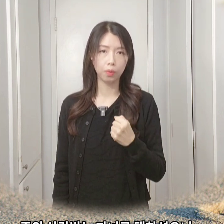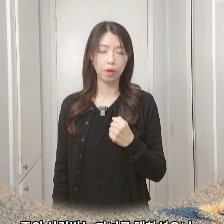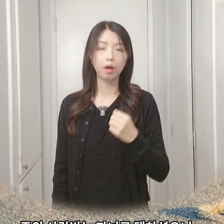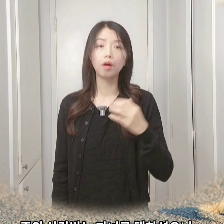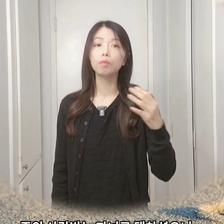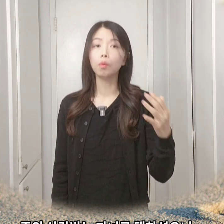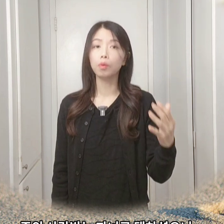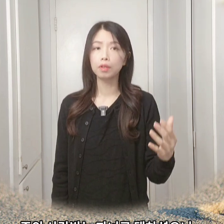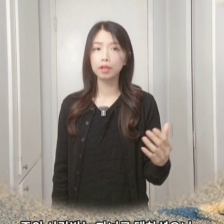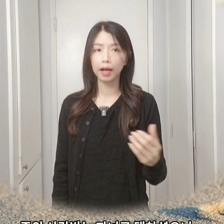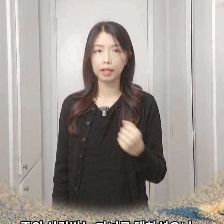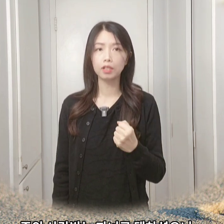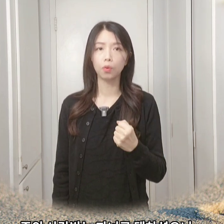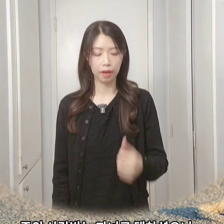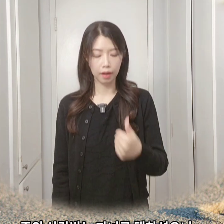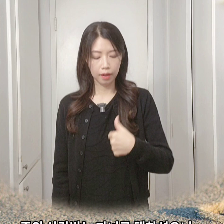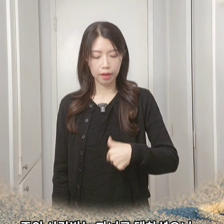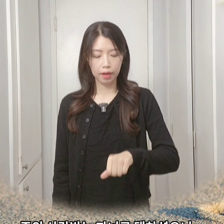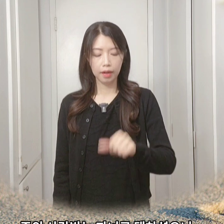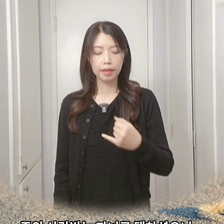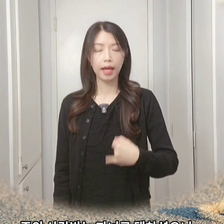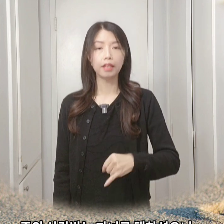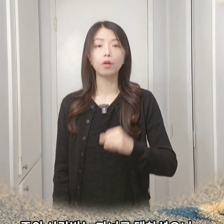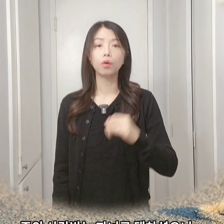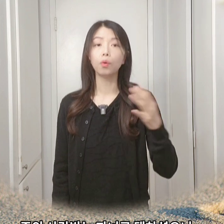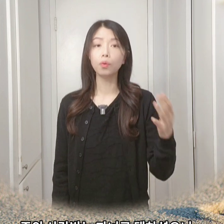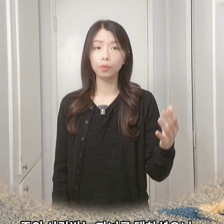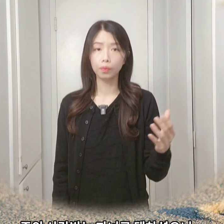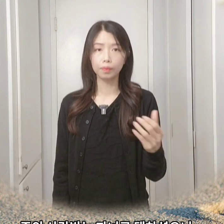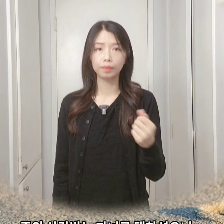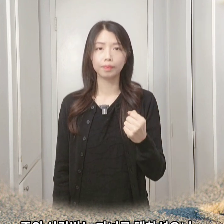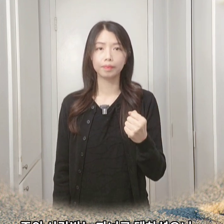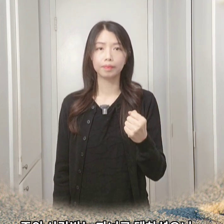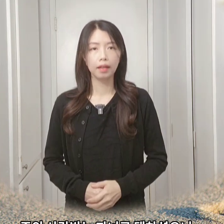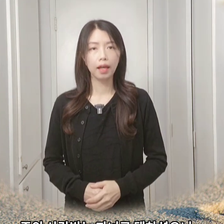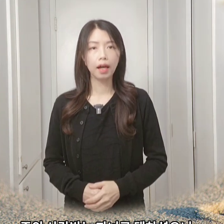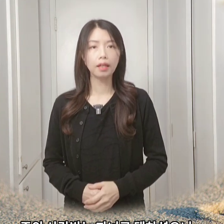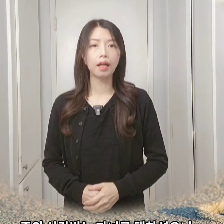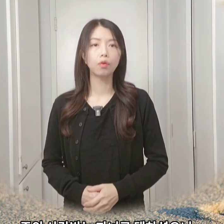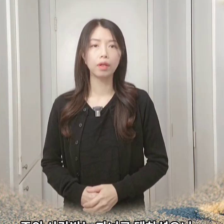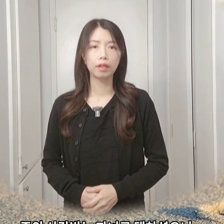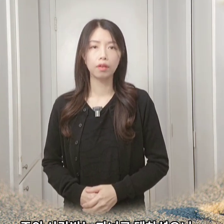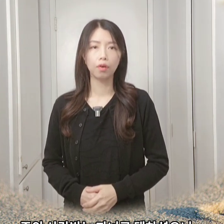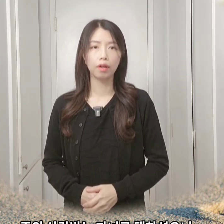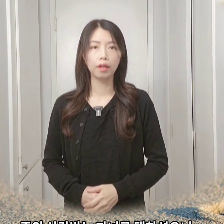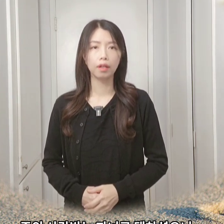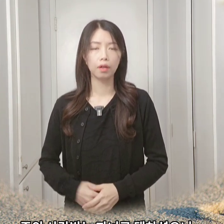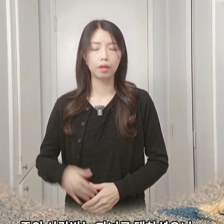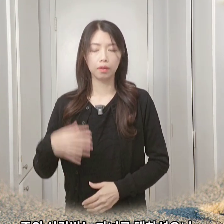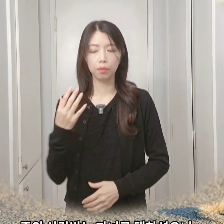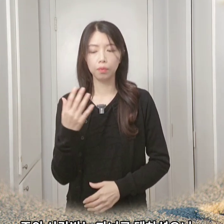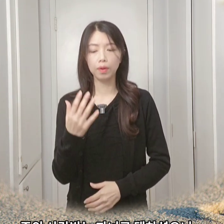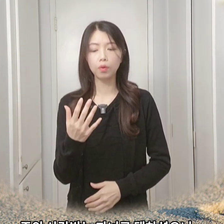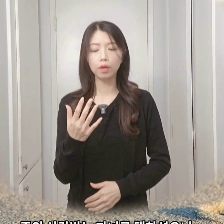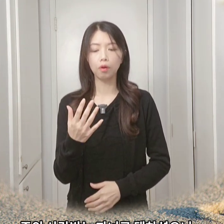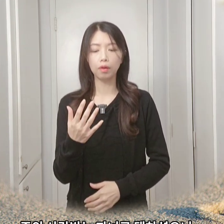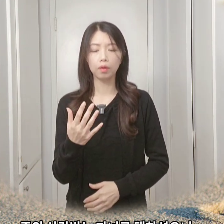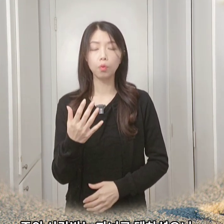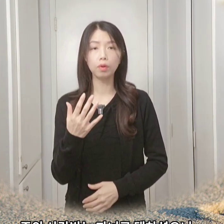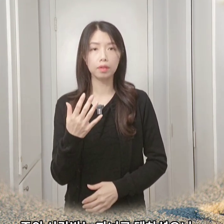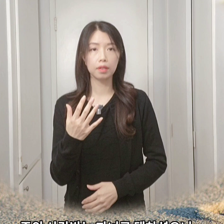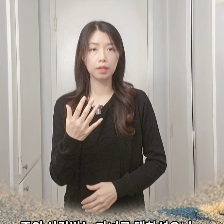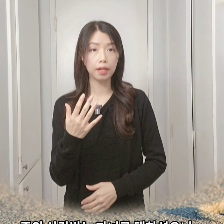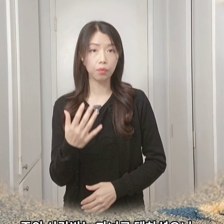뭐뭐로, 뭐뭐를 가지고, 자녀로, 택하다라고 한 뜻의 수어는 왼손은